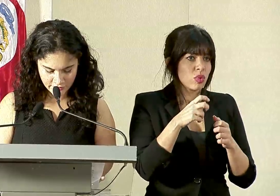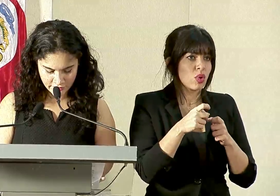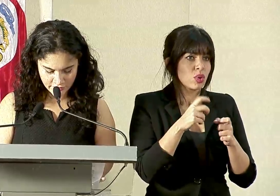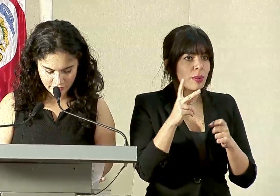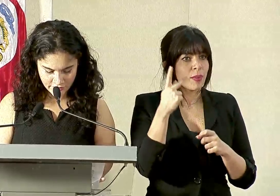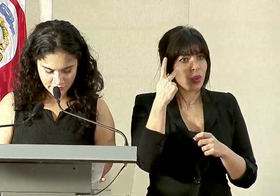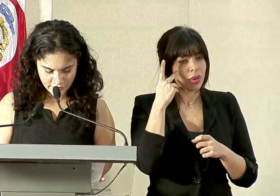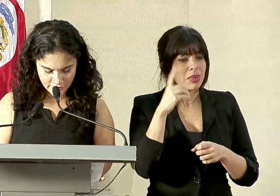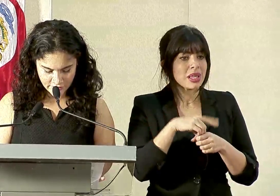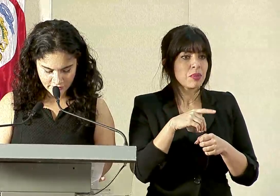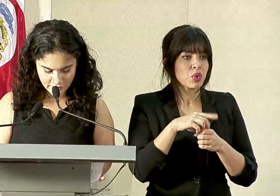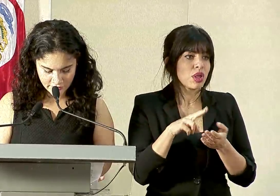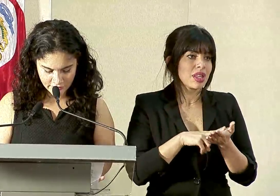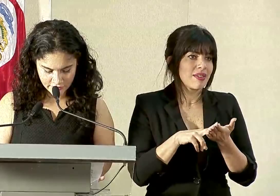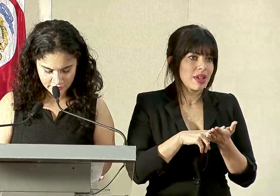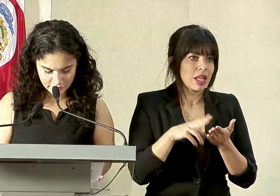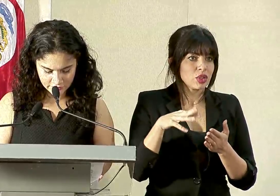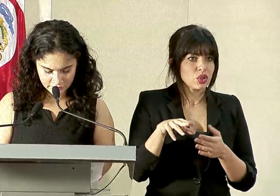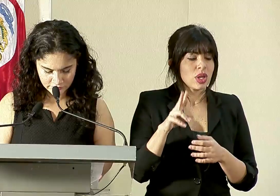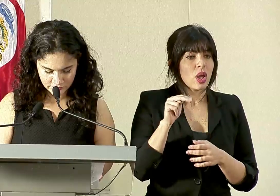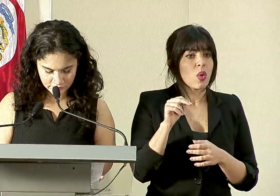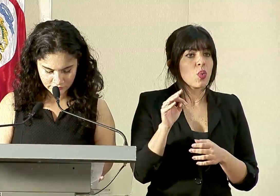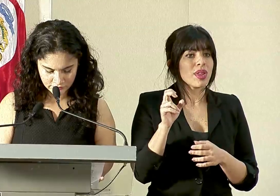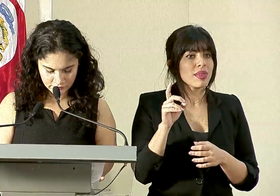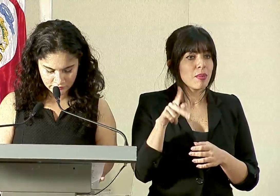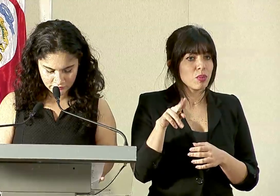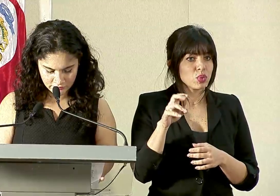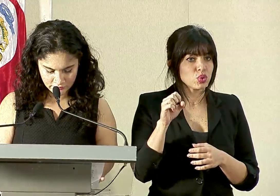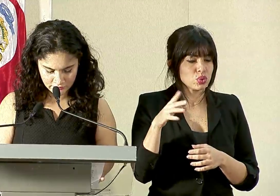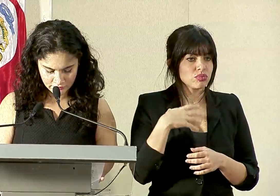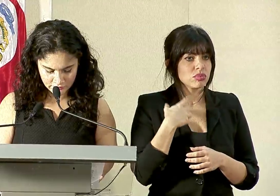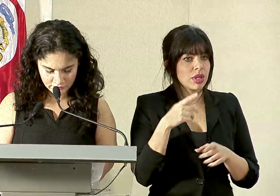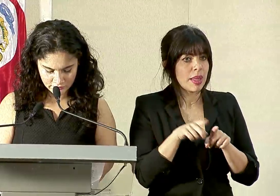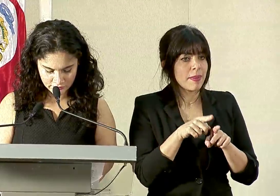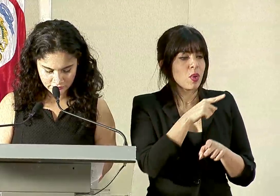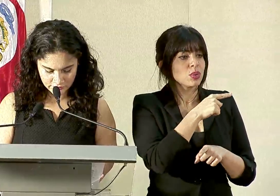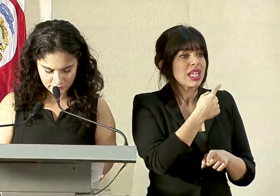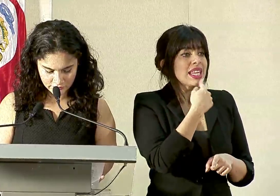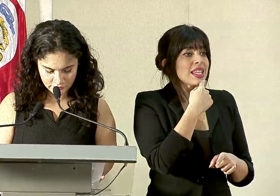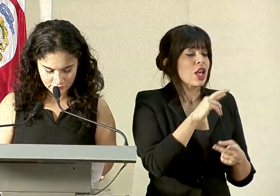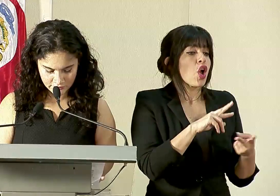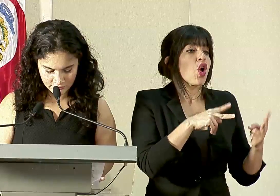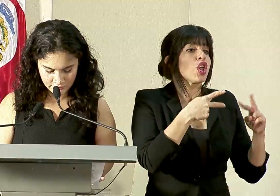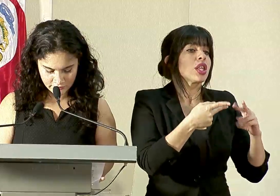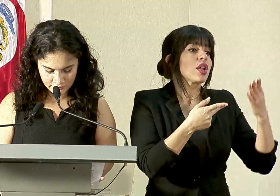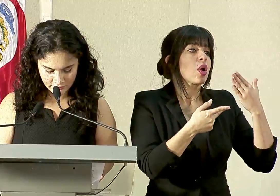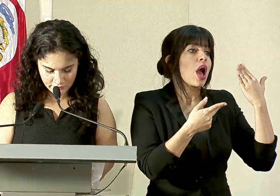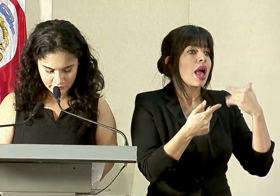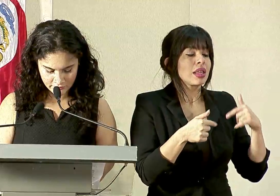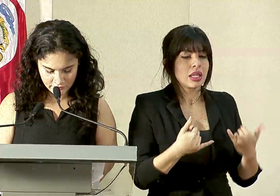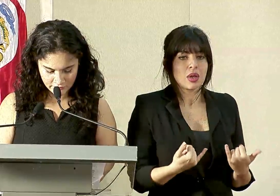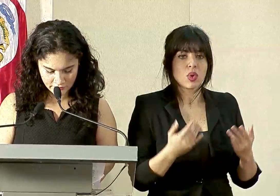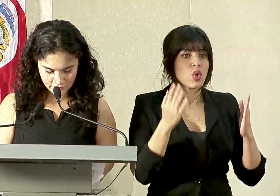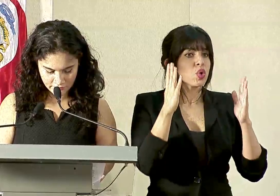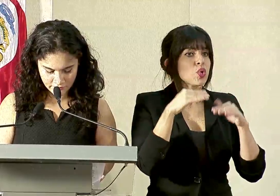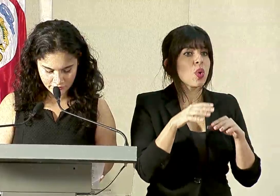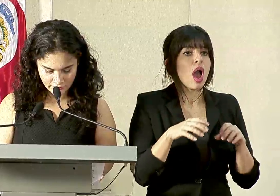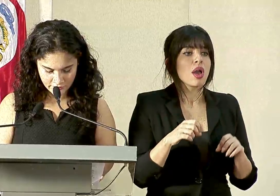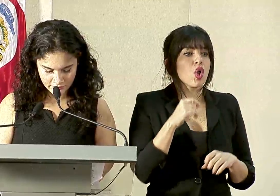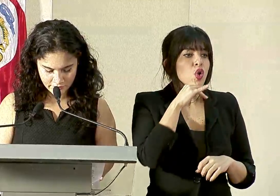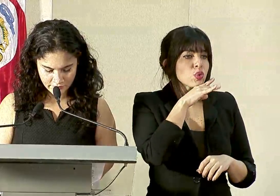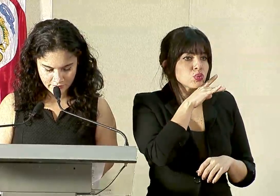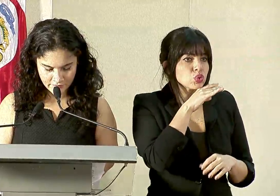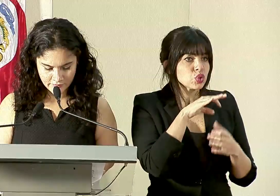por lo menos de diputados de liberación nacional y de la unidad y es que usted dijo que contrario a lo que pasaba antes ya no hay casos de corrupción